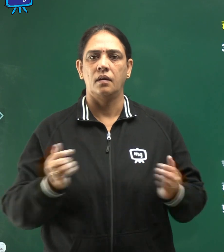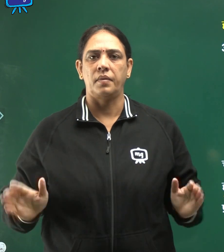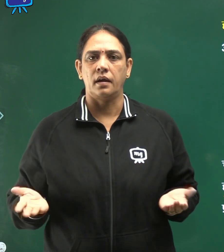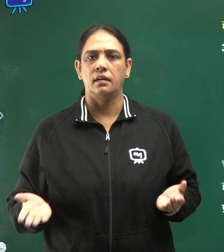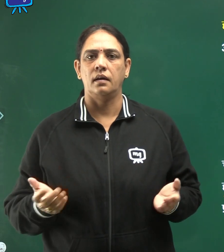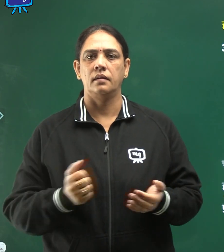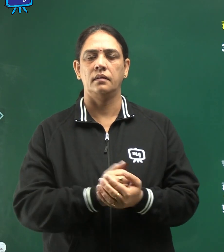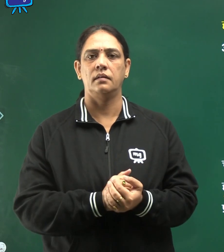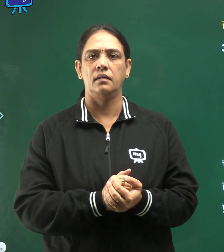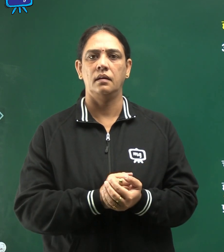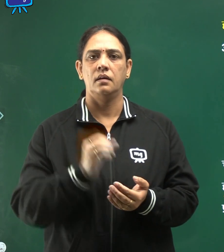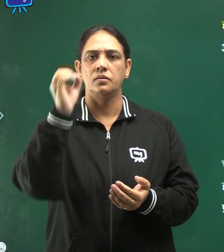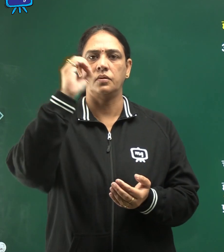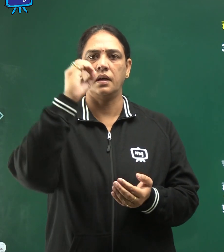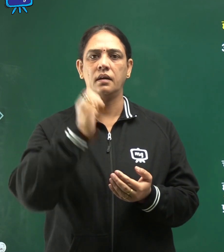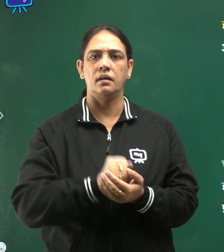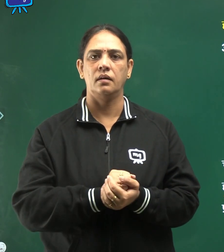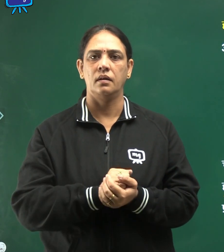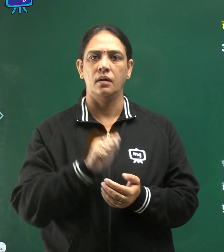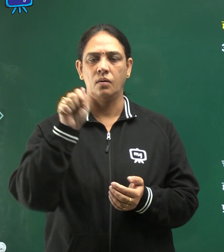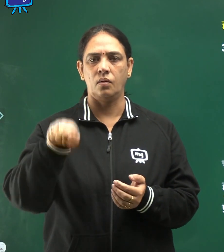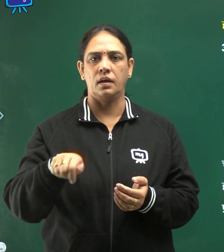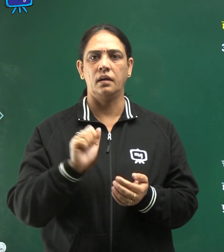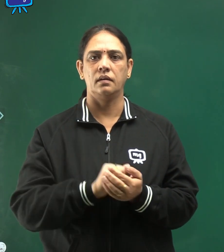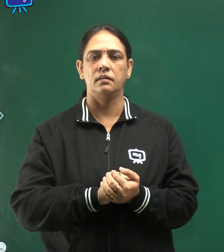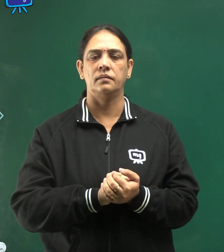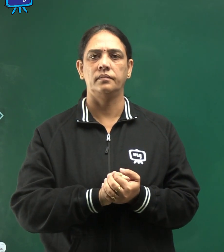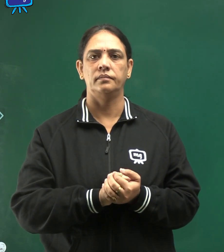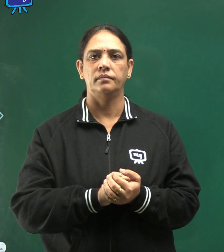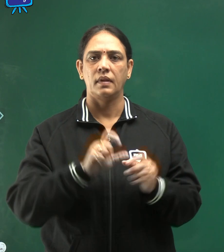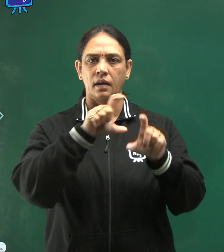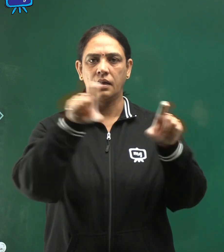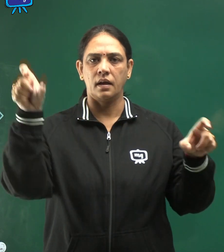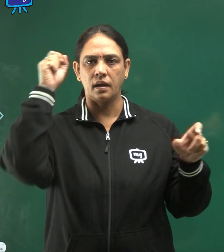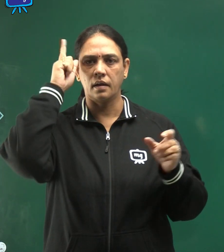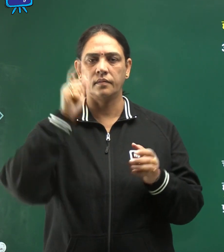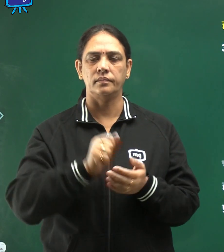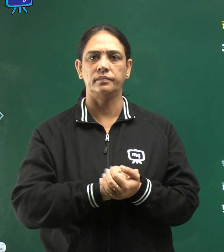प्रायिकता 0 होगी। समझ आ गया?